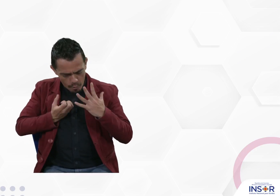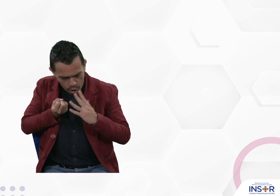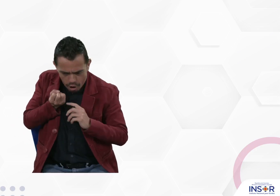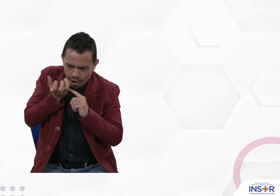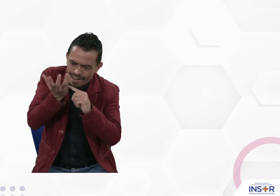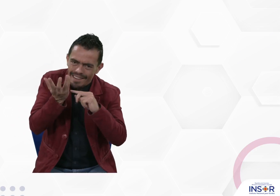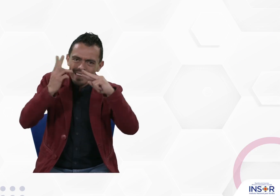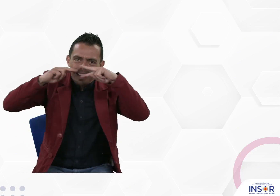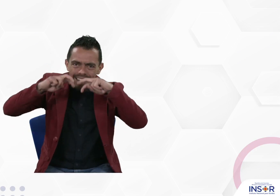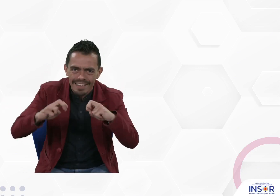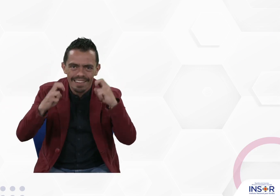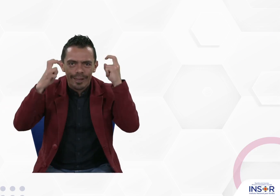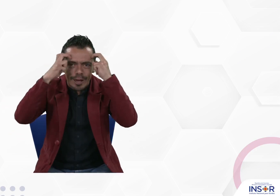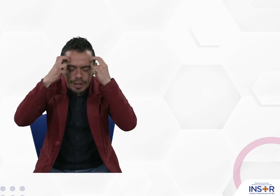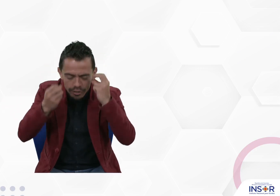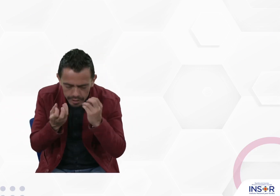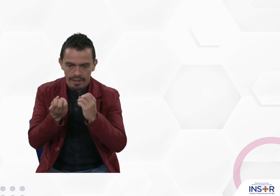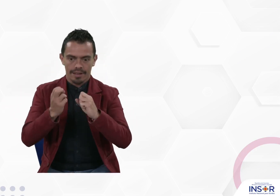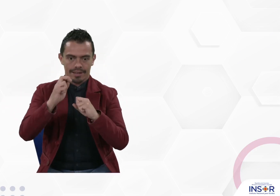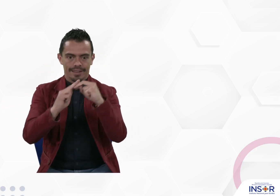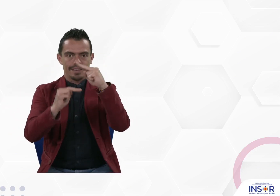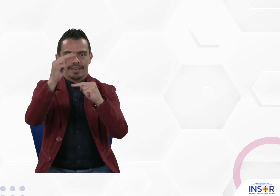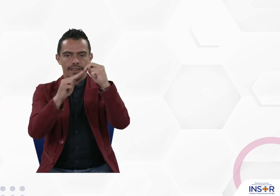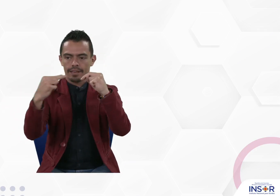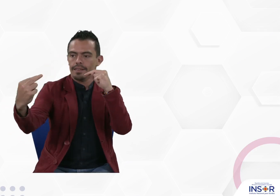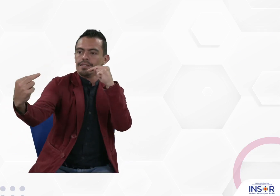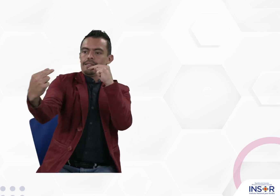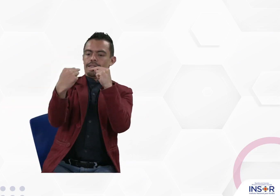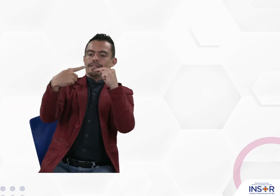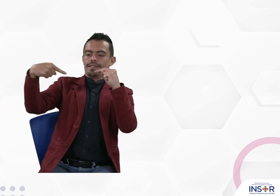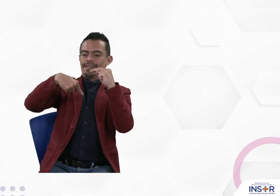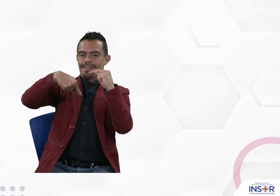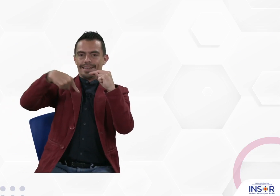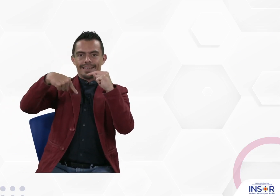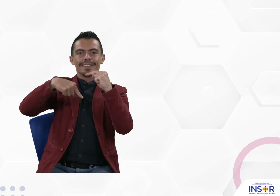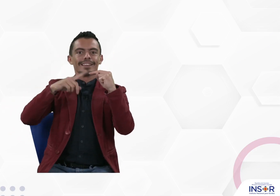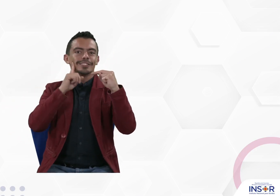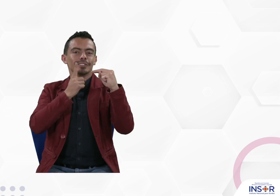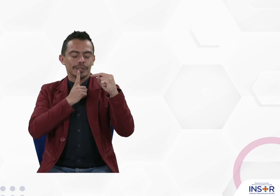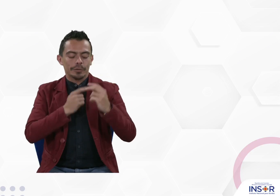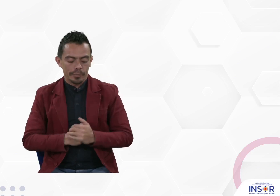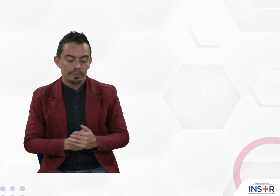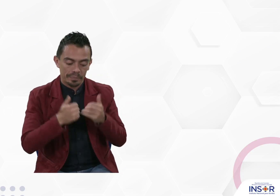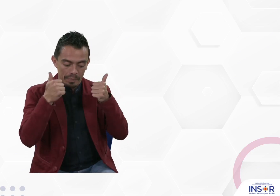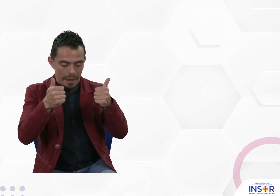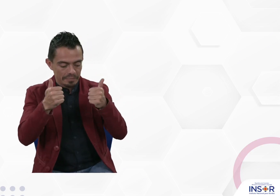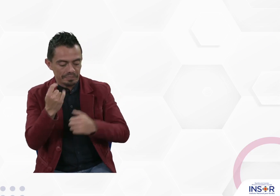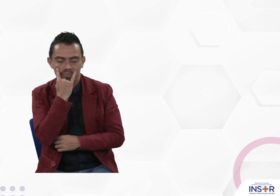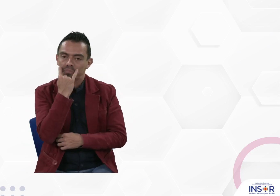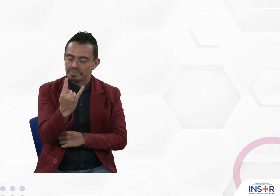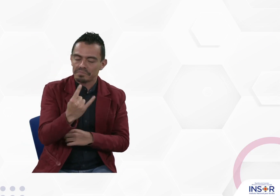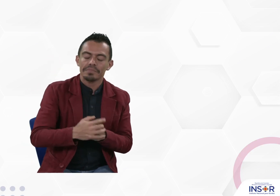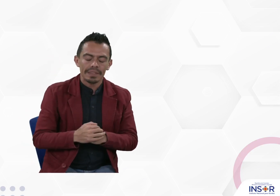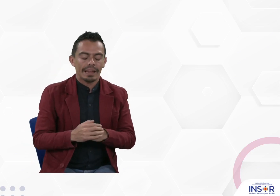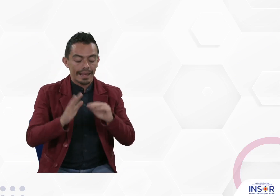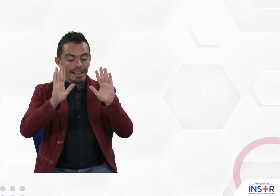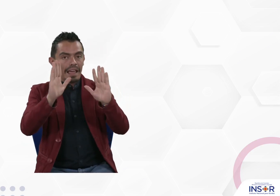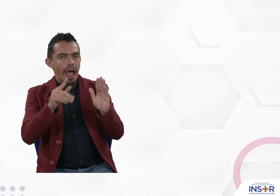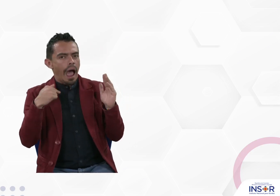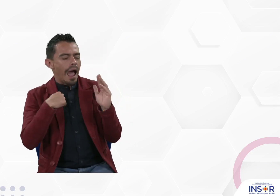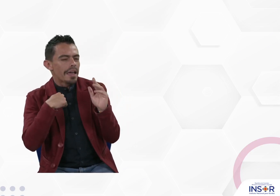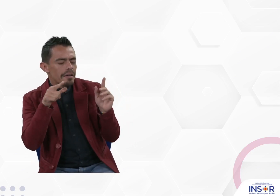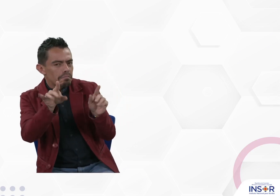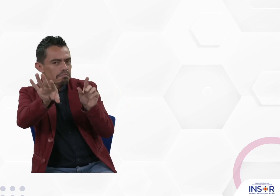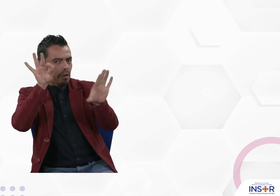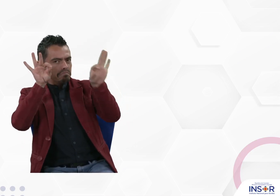y la experiencia de personas sordas, a partir de esa experiencia encarnada que surge en esos temas de investigación y les pasó pues a